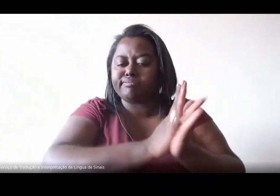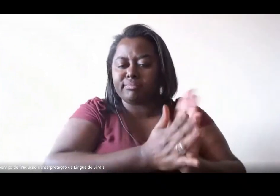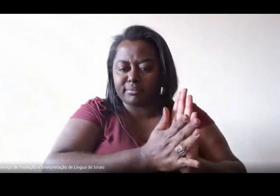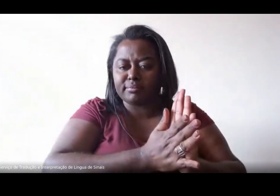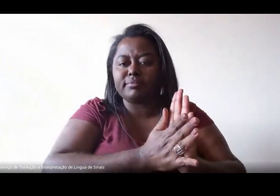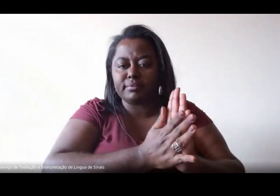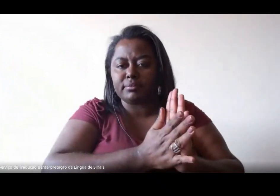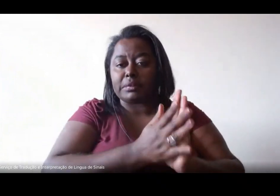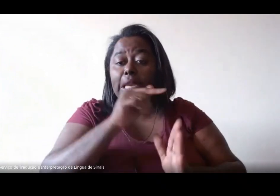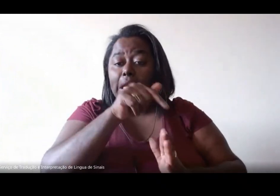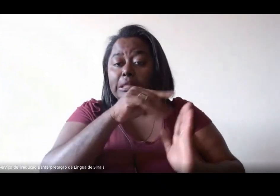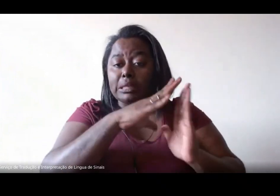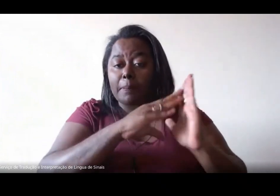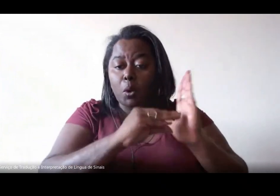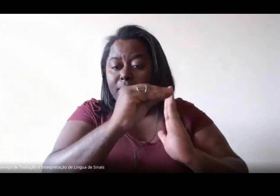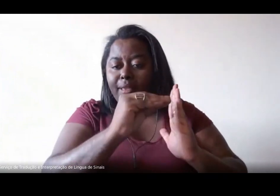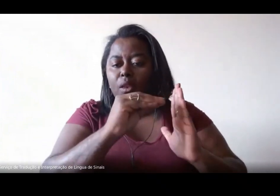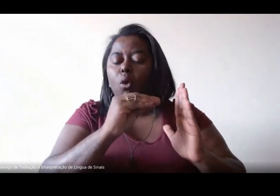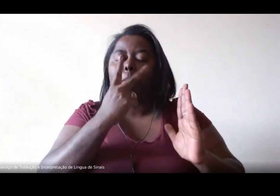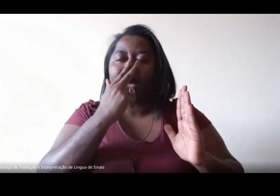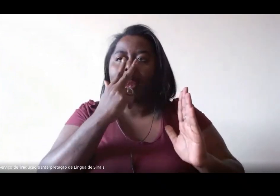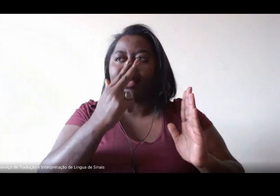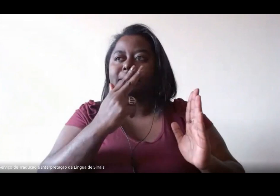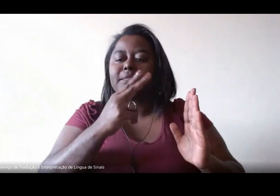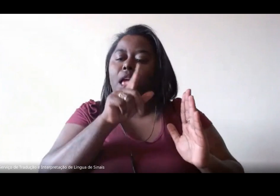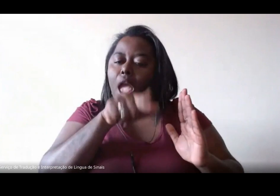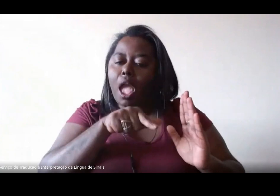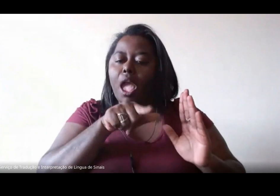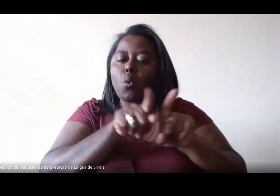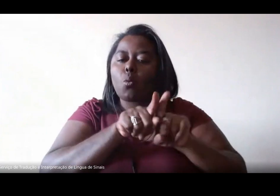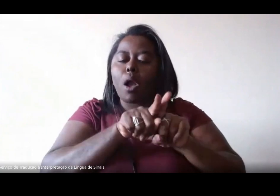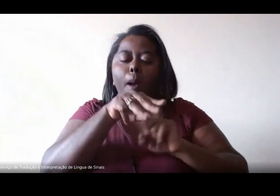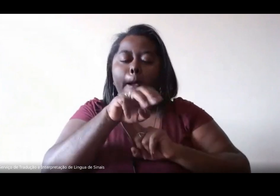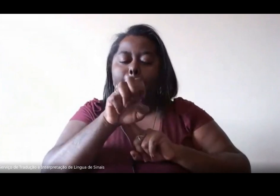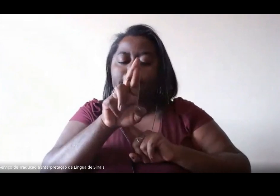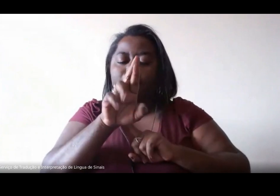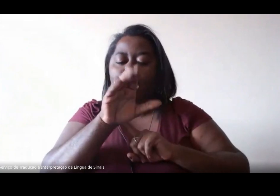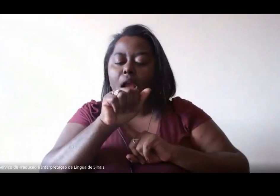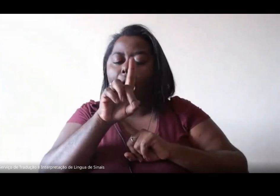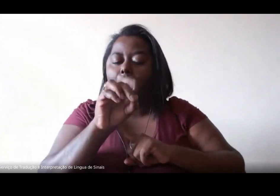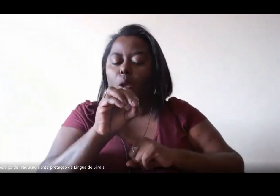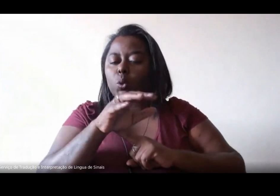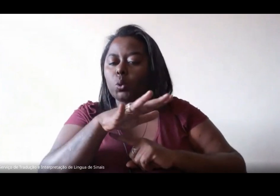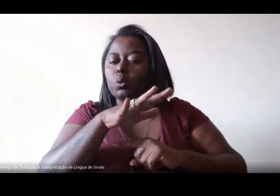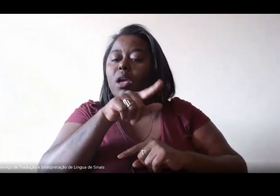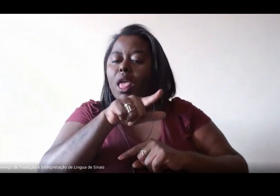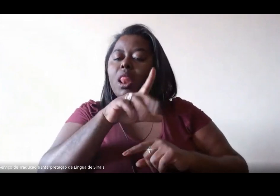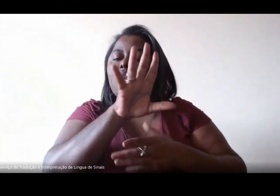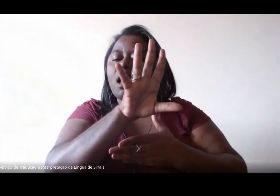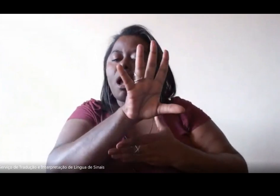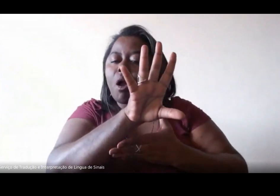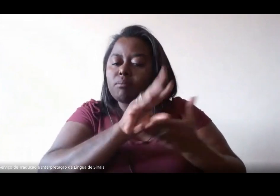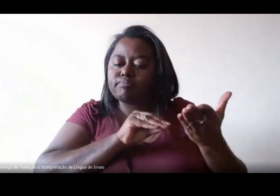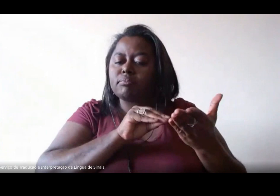que adota paradigmas de funcionamento de mercado. É um modelo que defende, a partir de uma